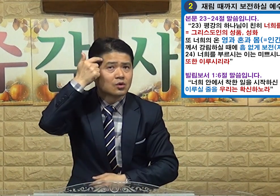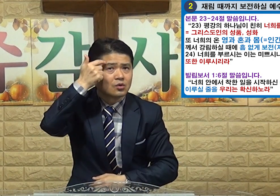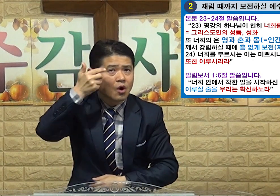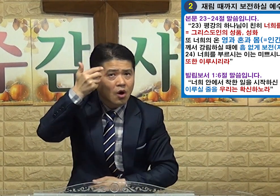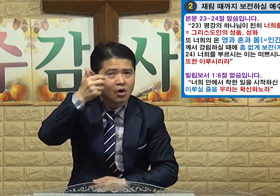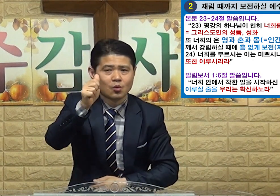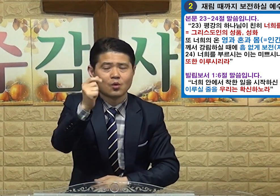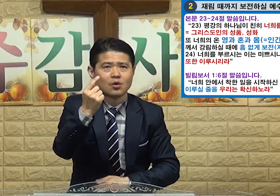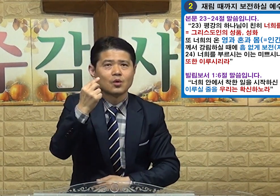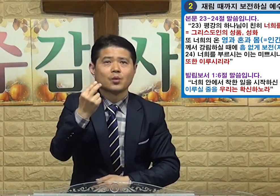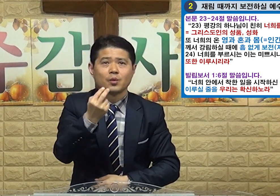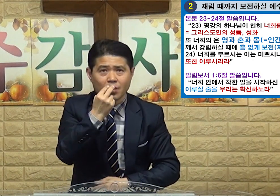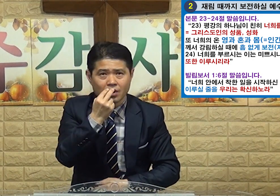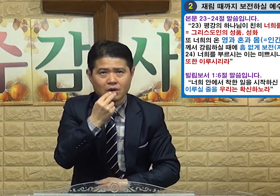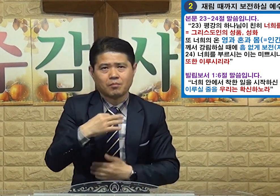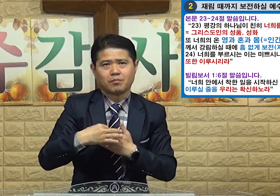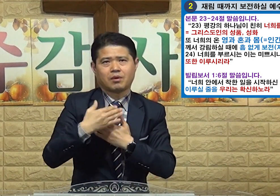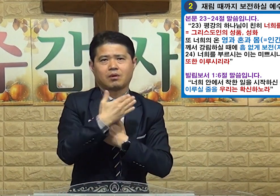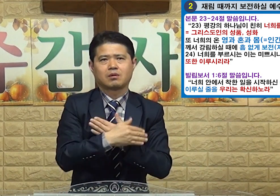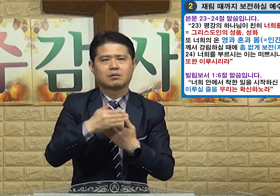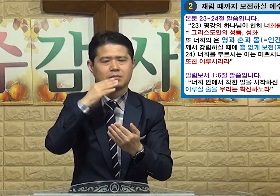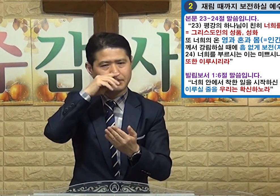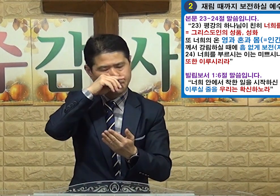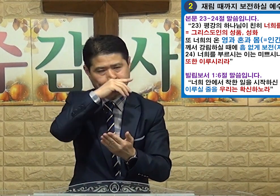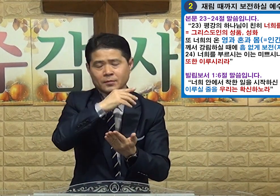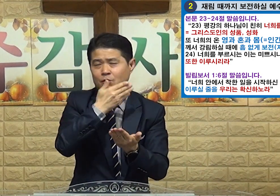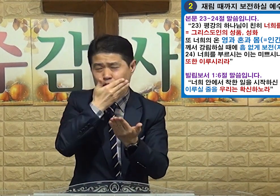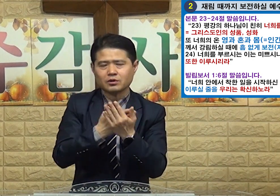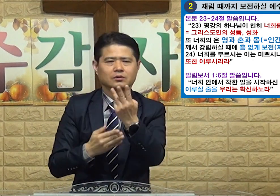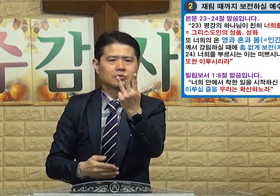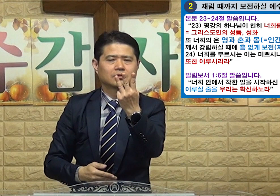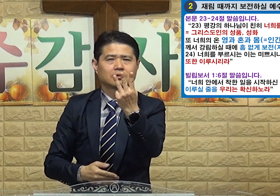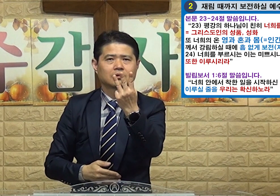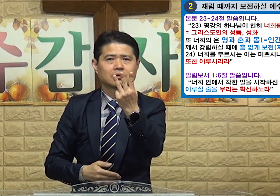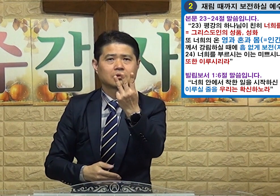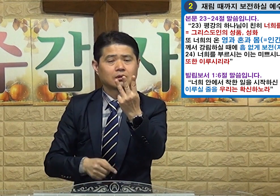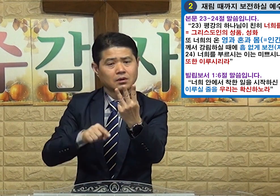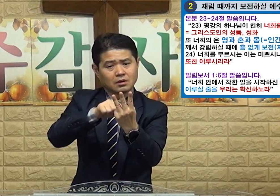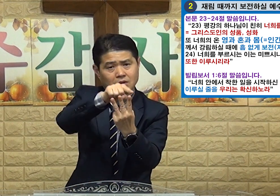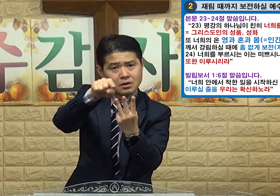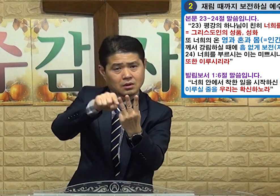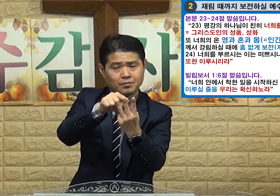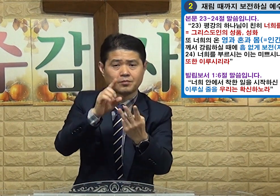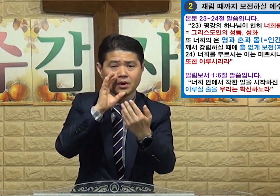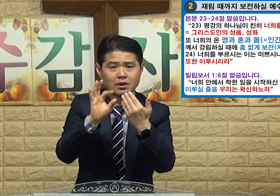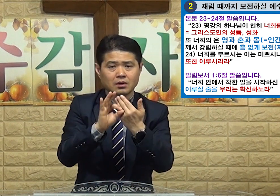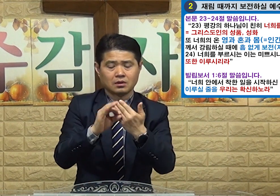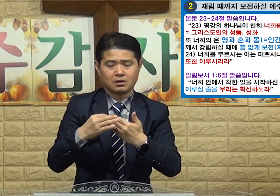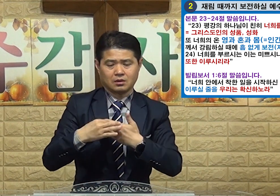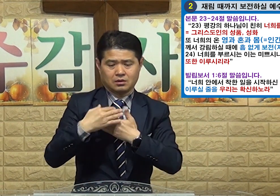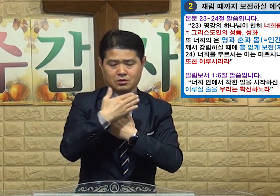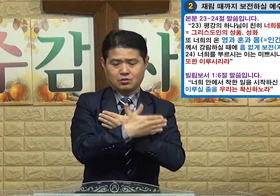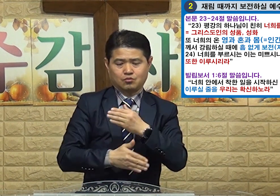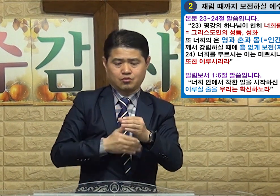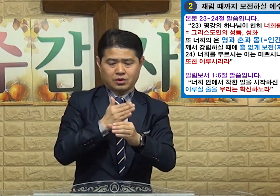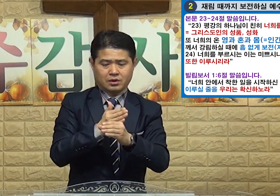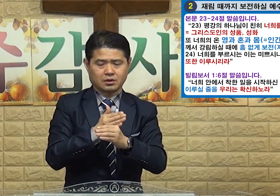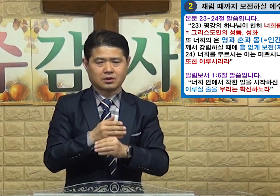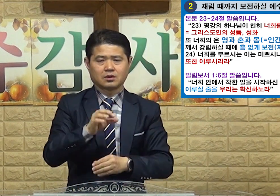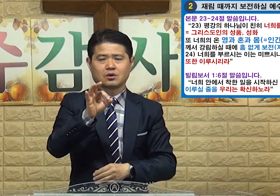온 영과 혼과 몸, 이 세 가지 이것을 보면